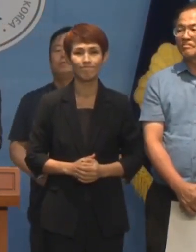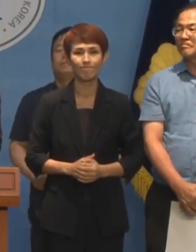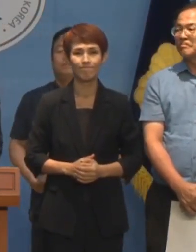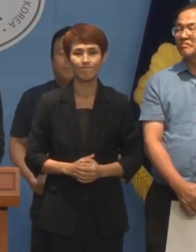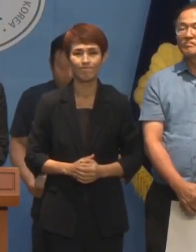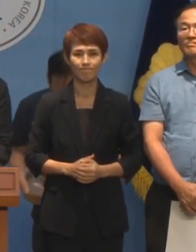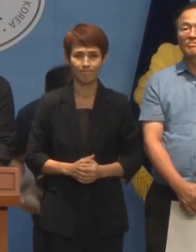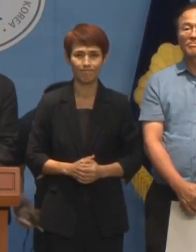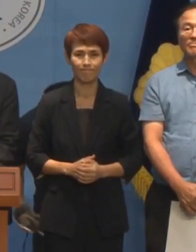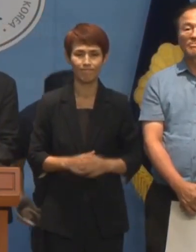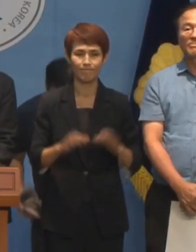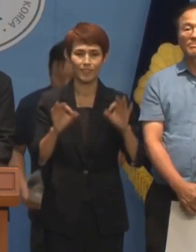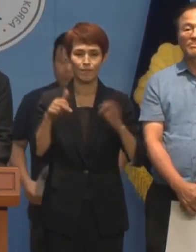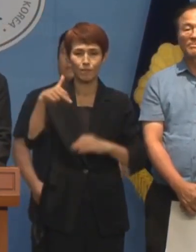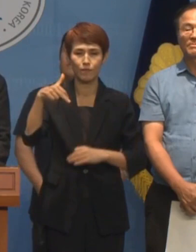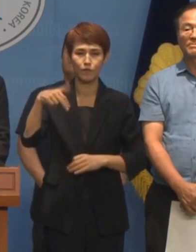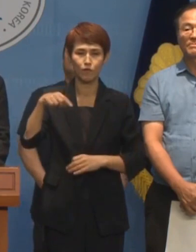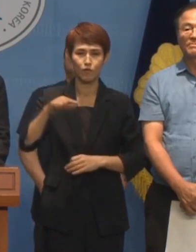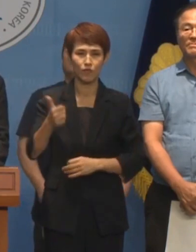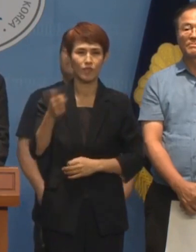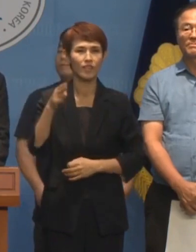수원 정지역 김준혁입니다.